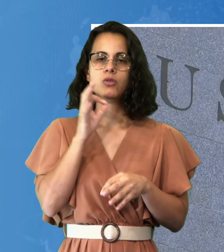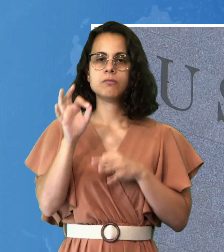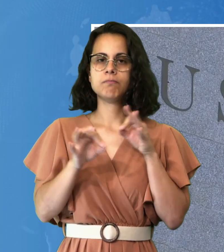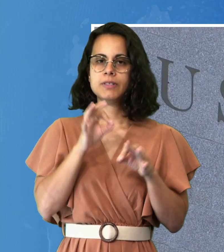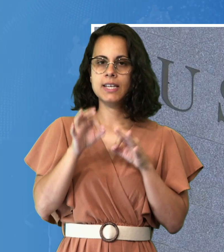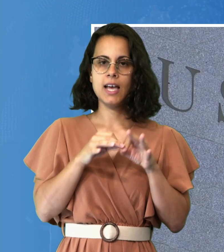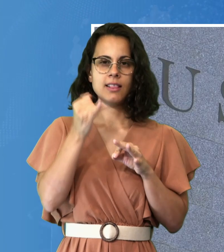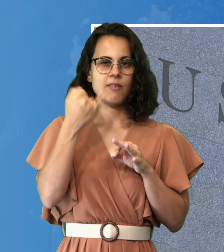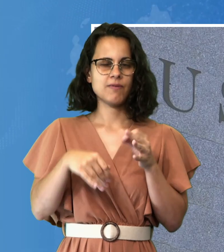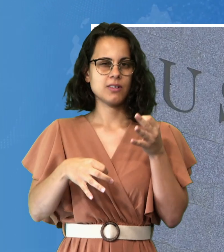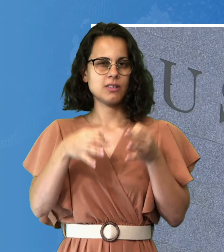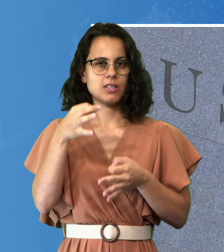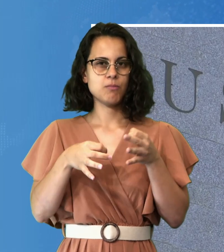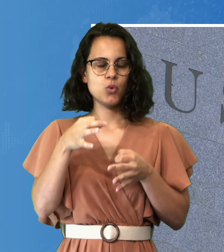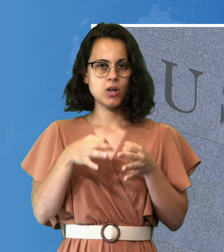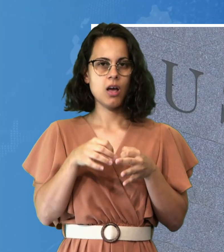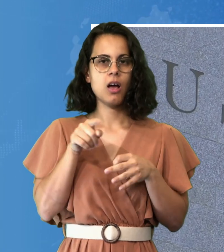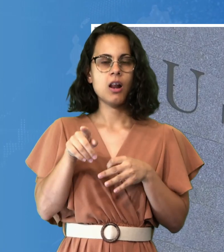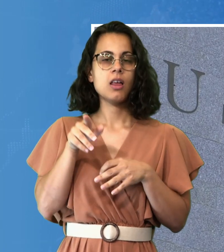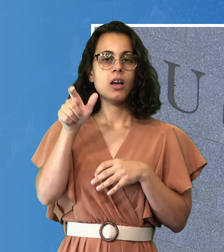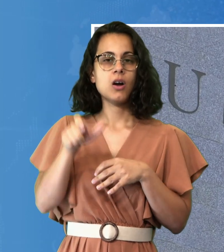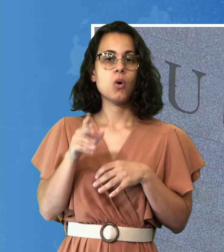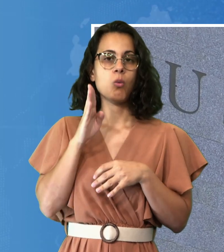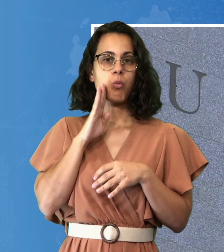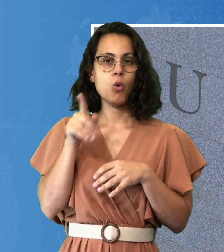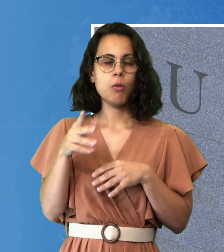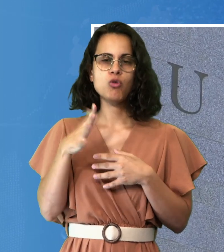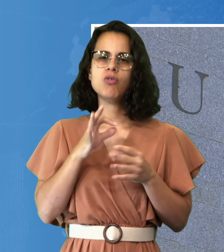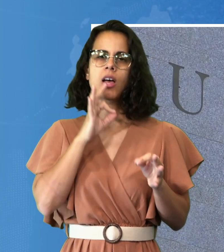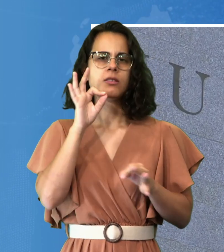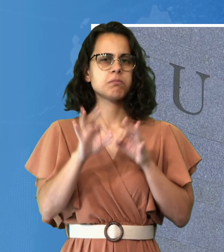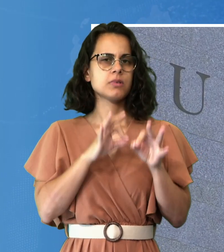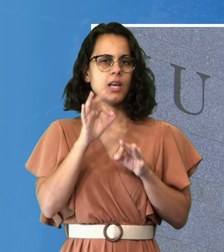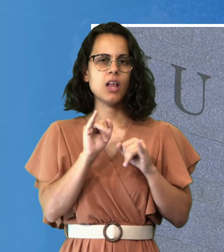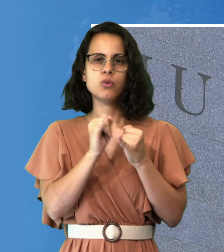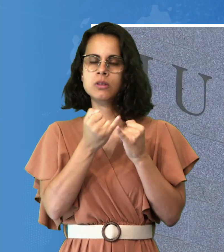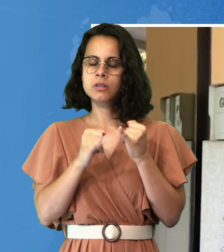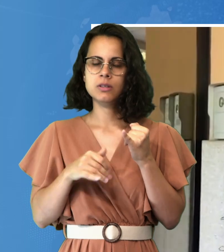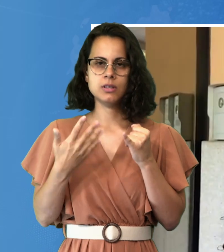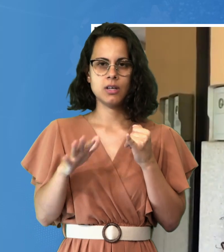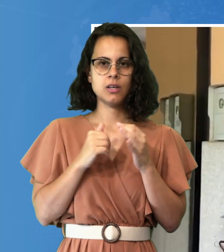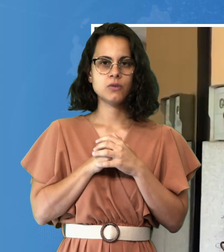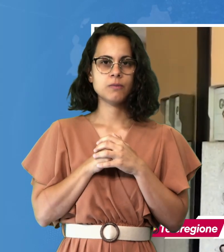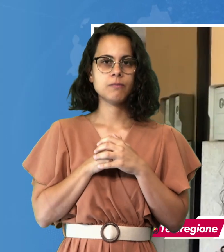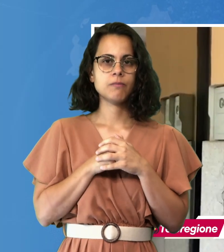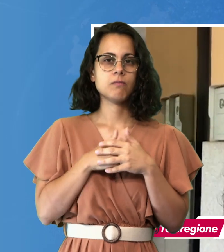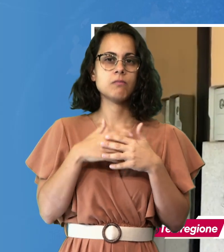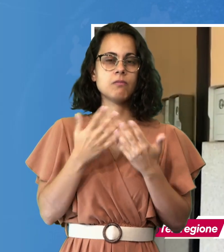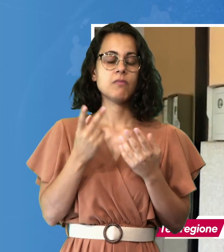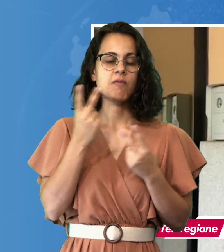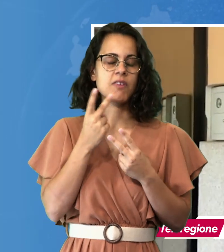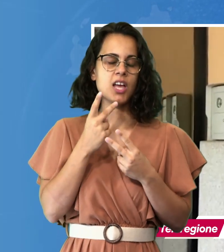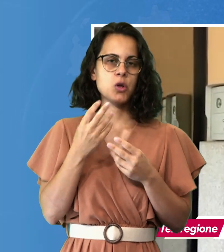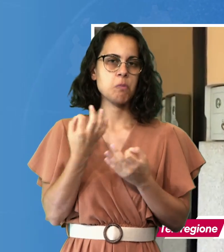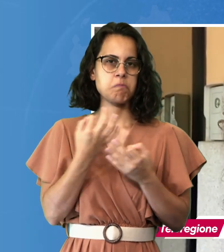dell'udienza che il suo assistito avrebbe spiegato i particolari della vicenda. E' andata molto molto bene, il